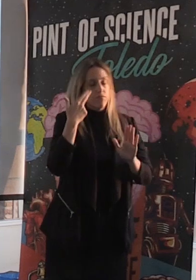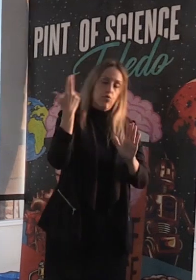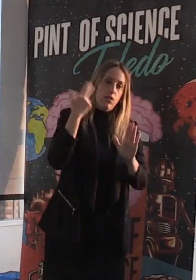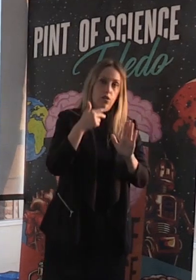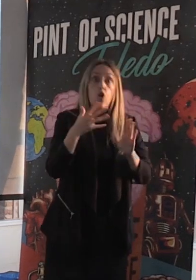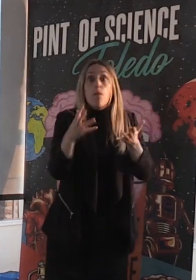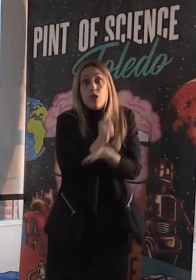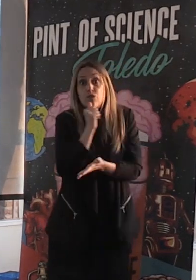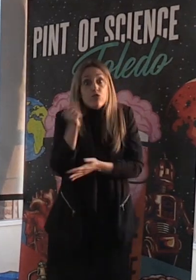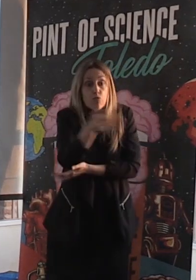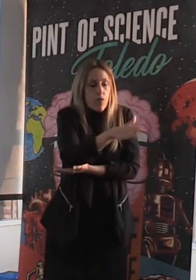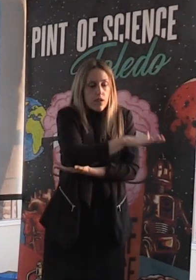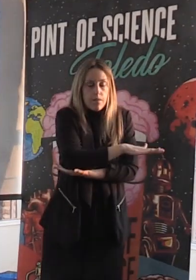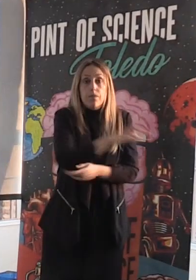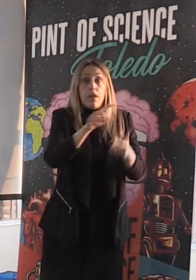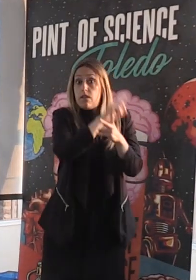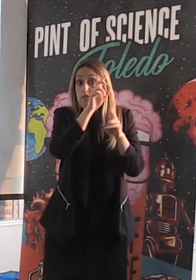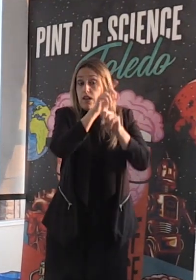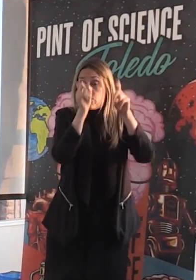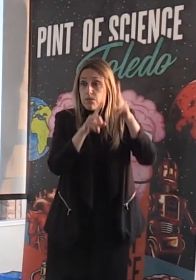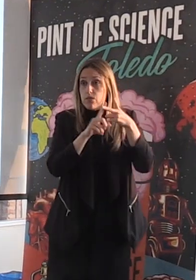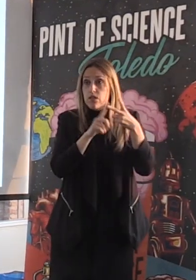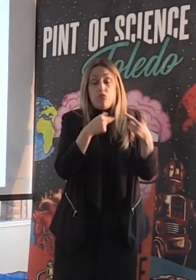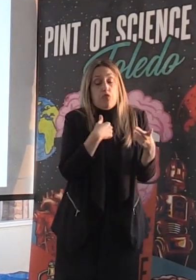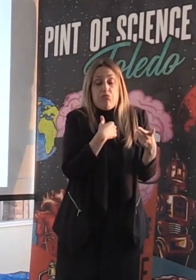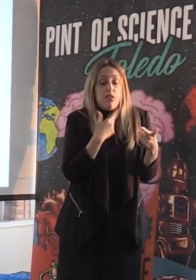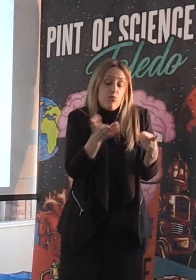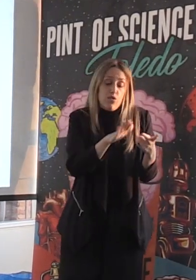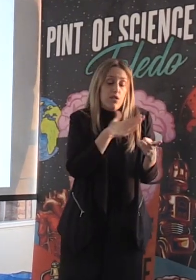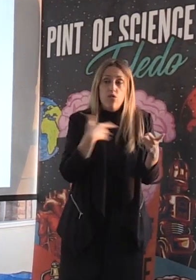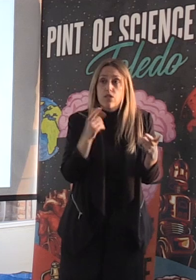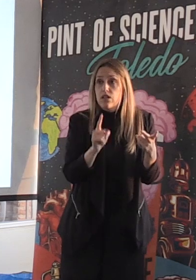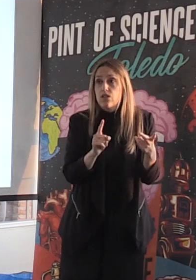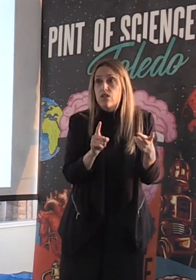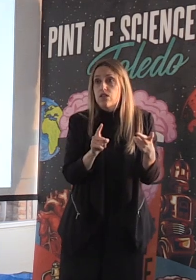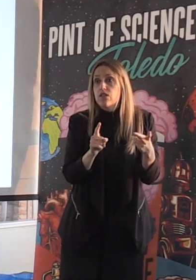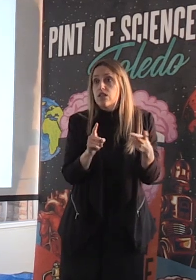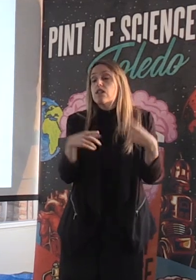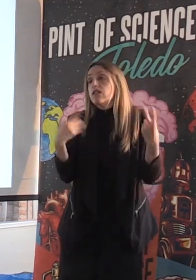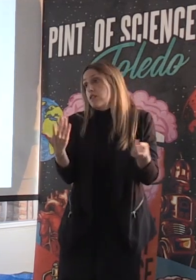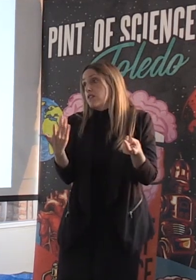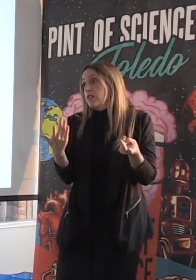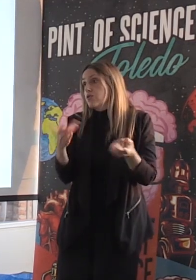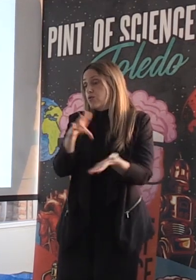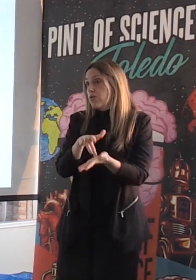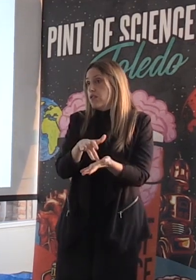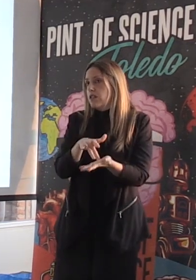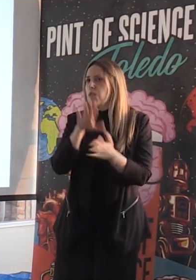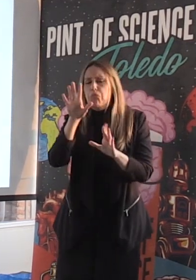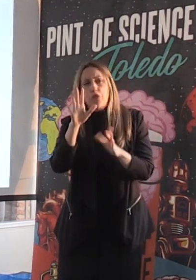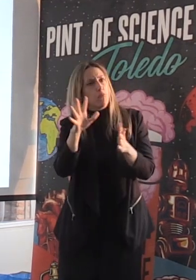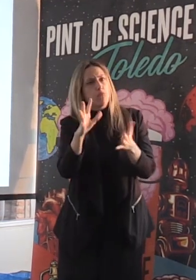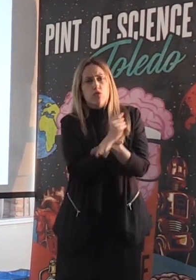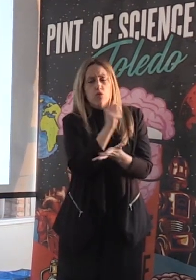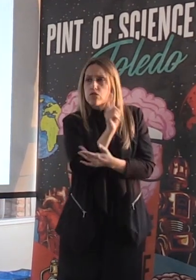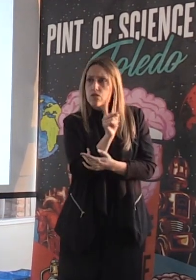Y la otra pregunta es simplemente que no quiero morir. Y esto pasa con muchos, pero no con todos.